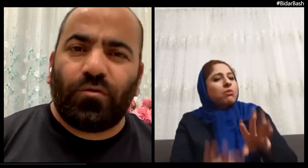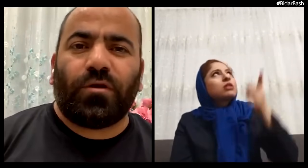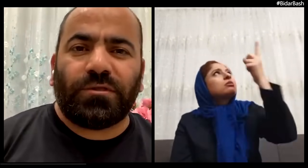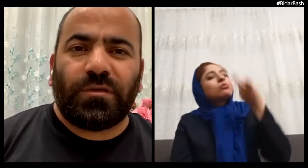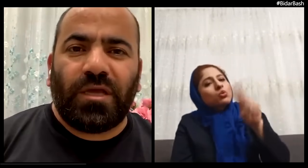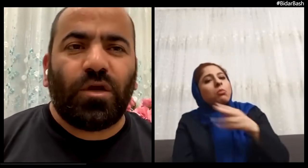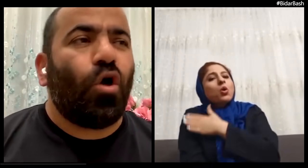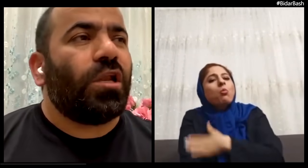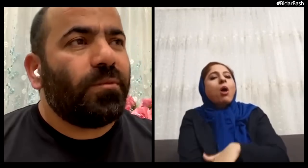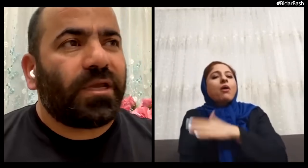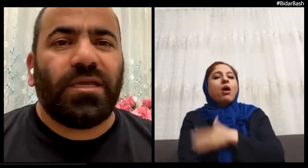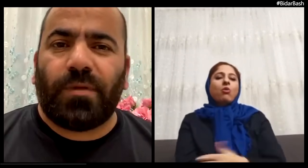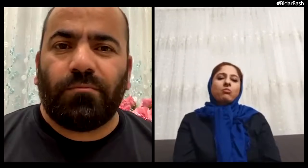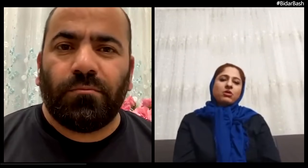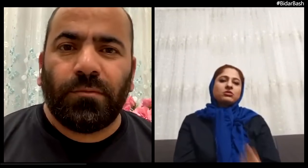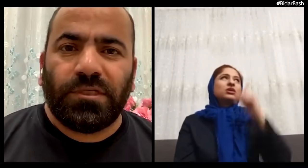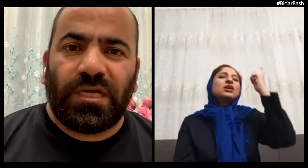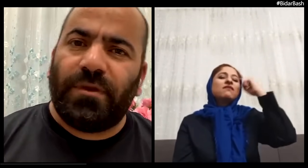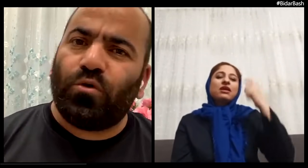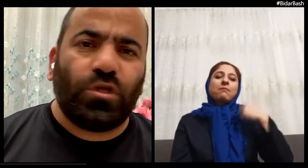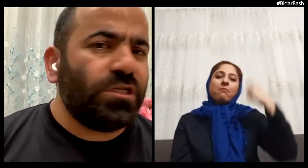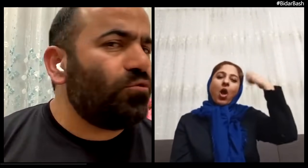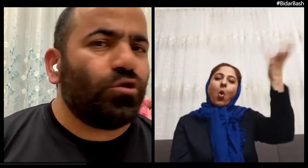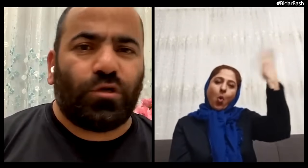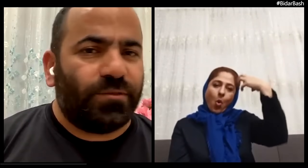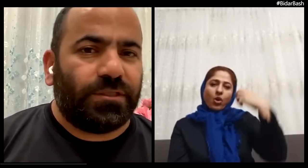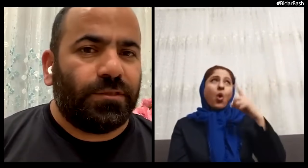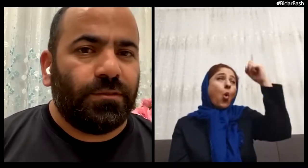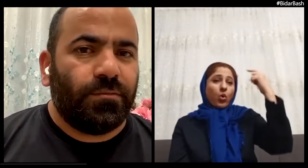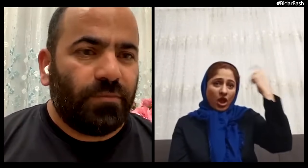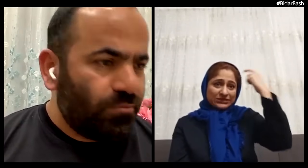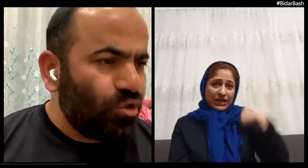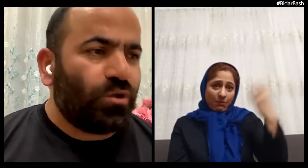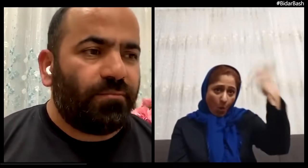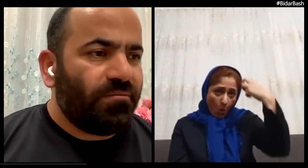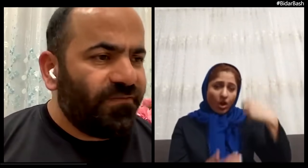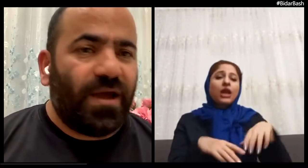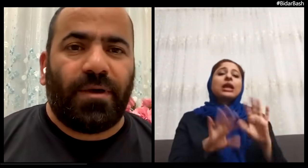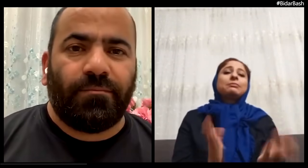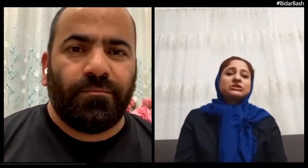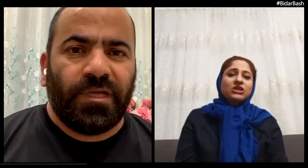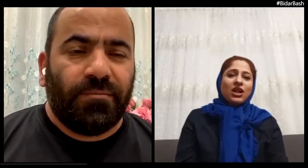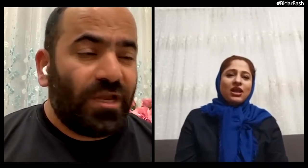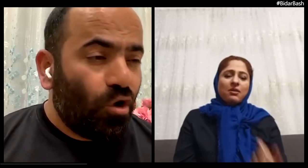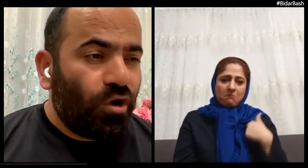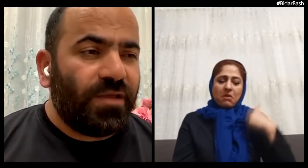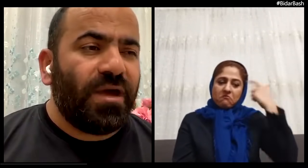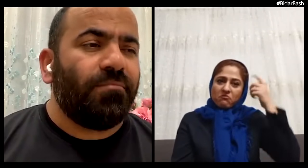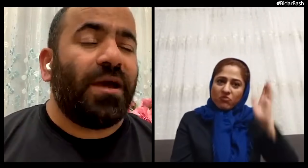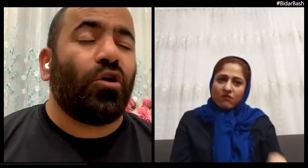سر من کلاه میذاری، من که عالم به غیبم، سر من خدا که نمیتونی کلاه بذاری. من میدونم، من میفهمم،